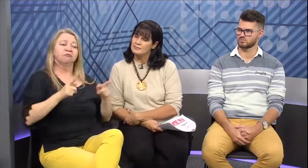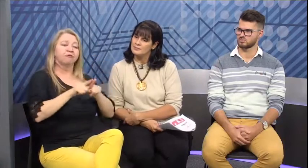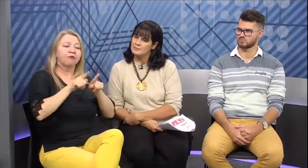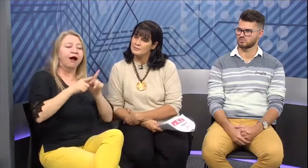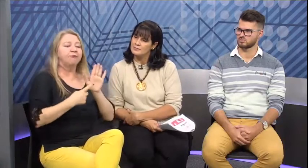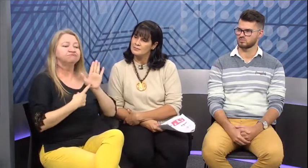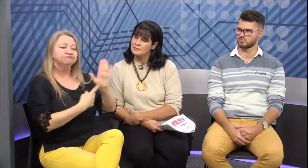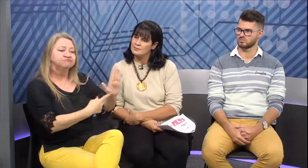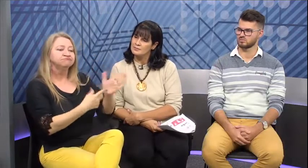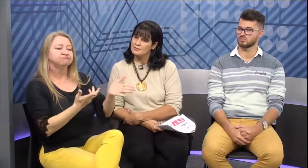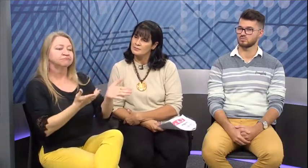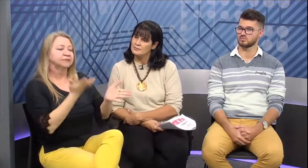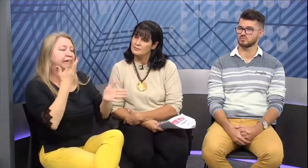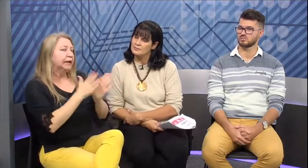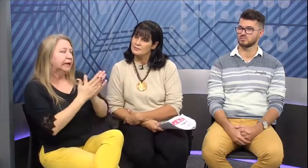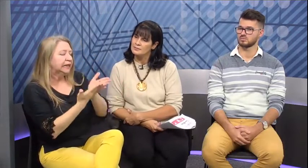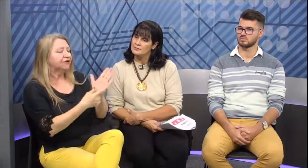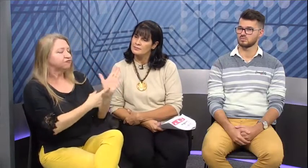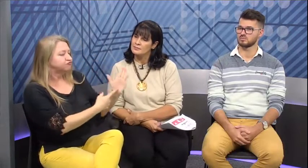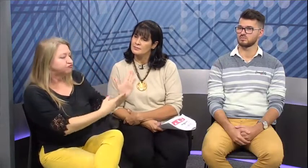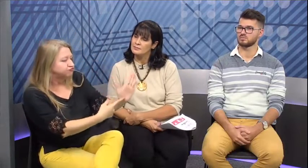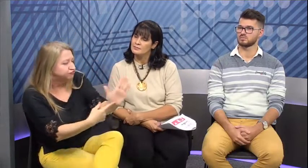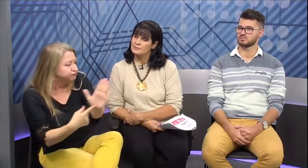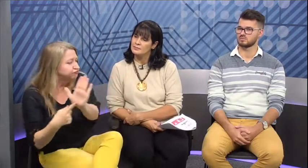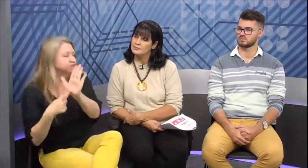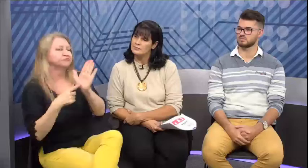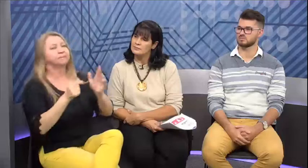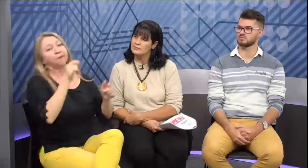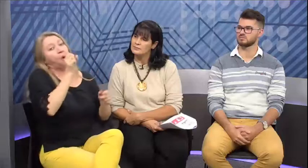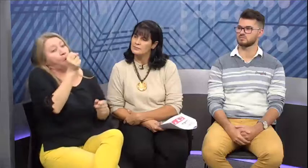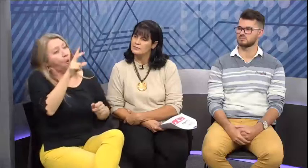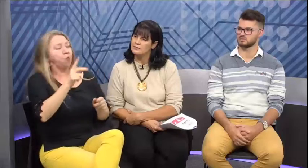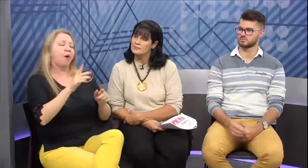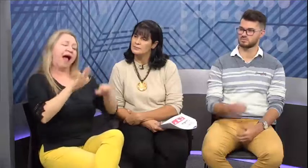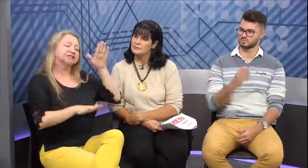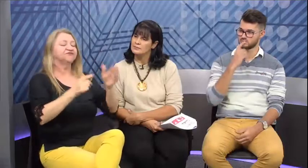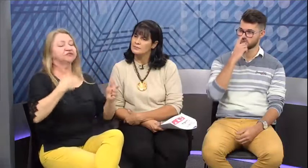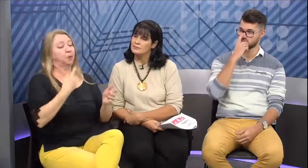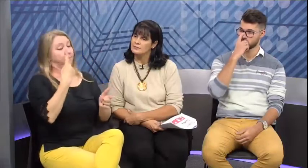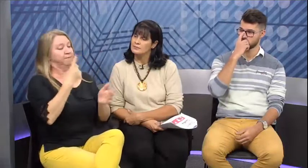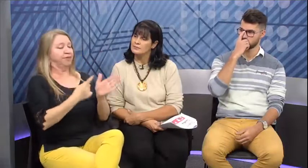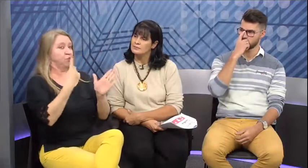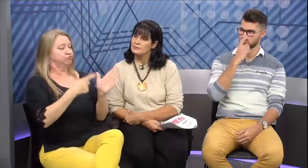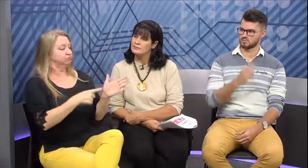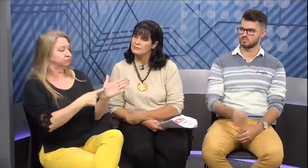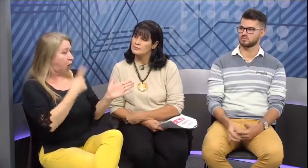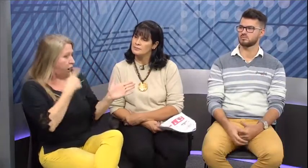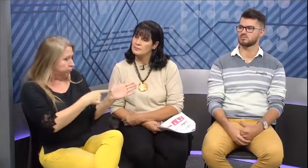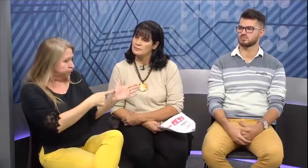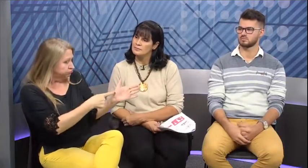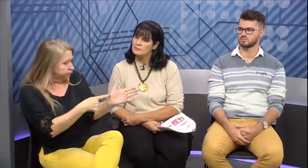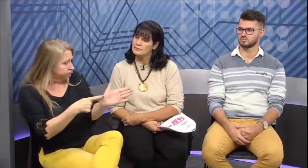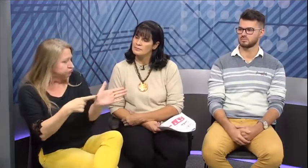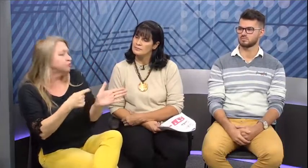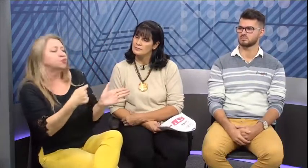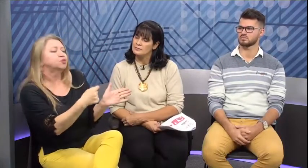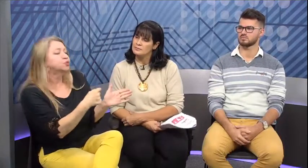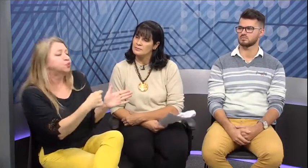as histórias, né, relatando, mostrando o livro, com bastante recurso visual. Ou primeiro eu mostrava o livro